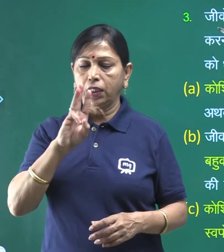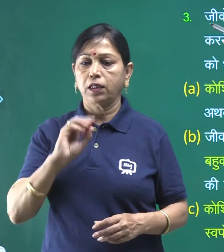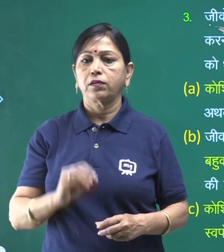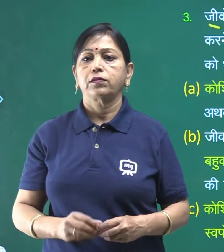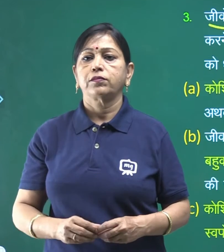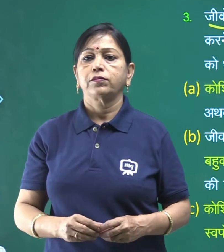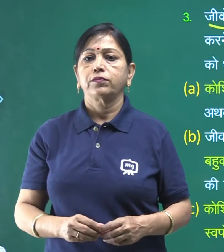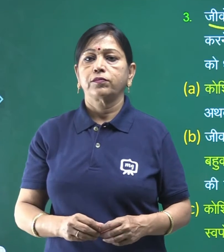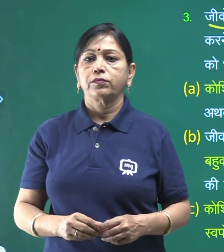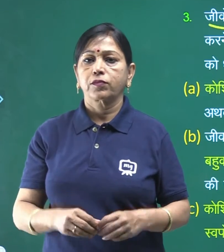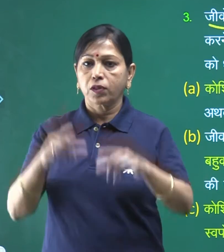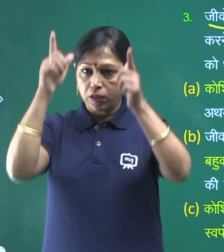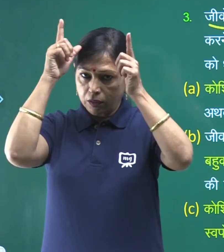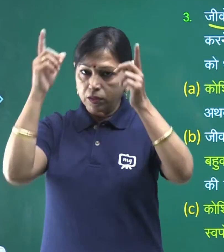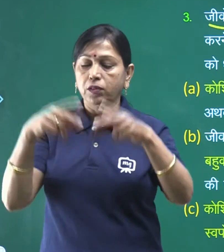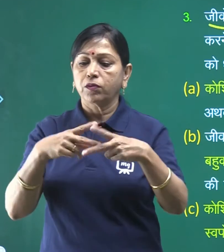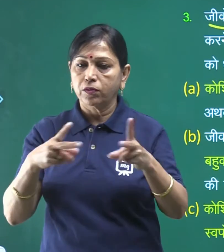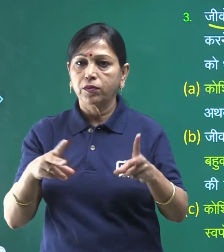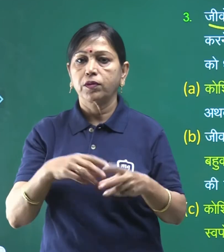3. जीवों को